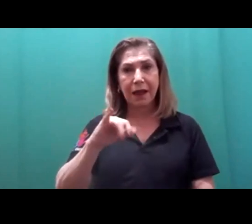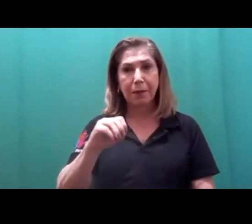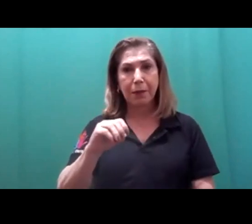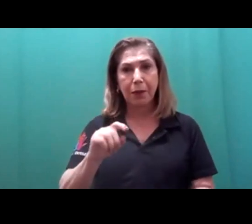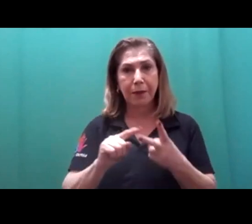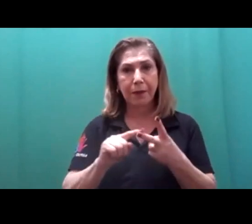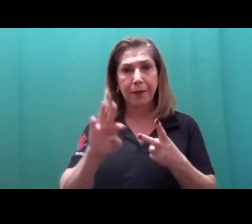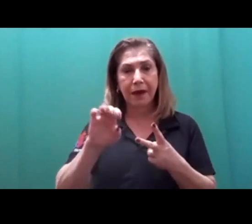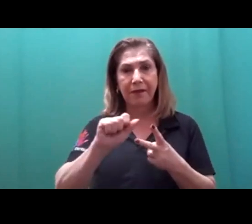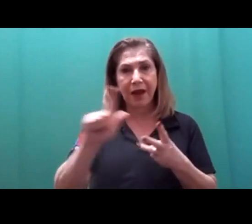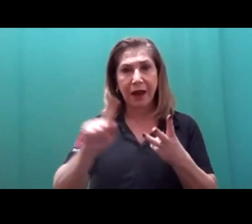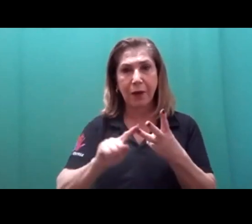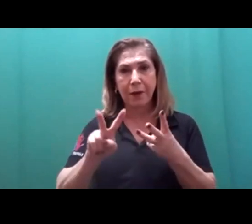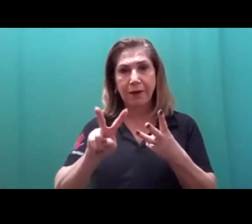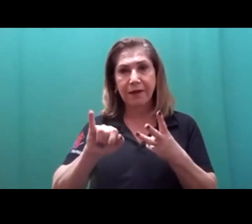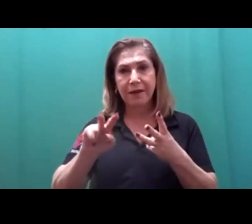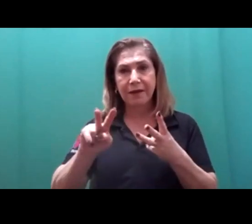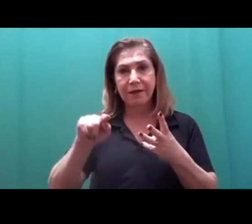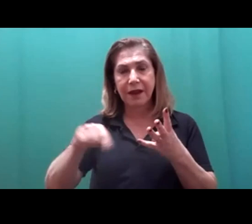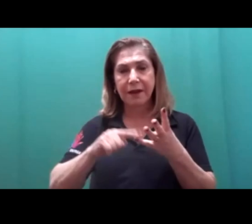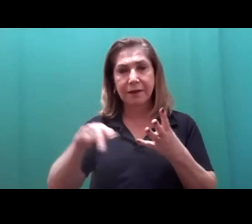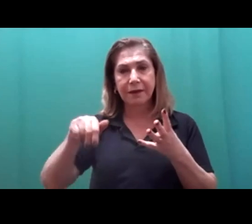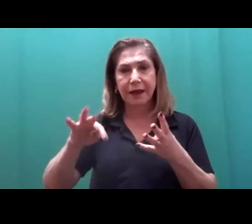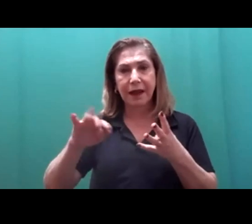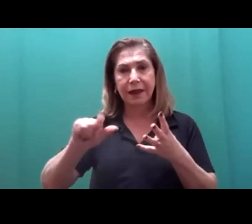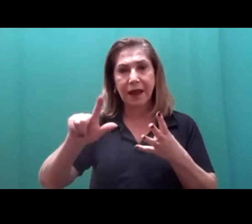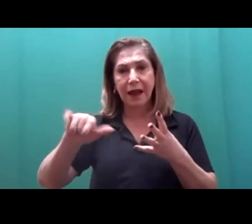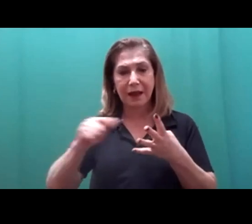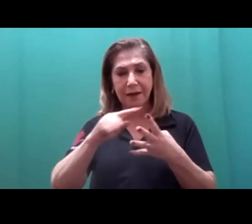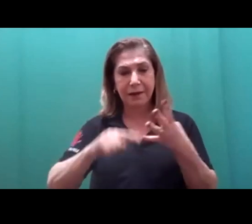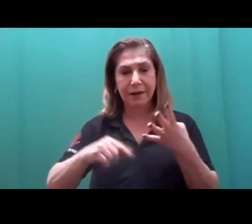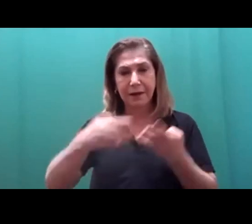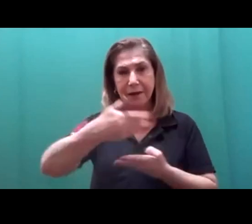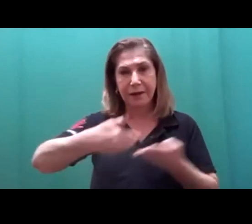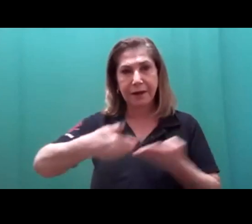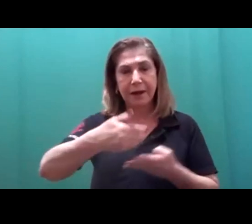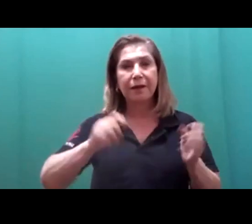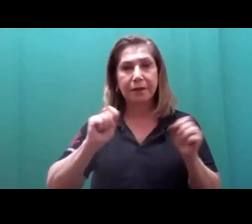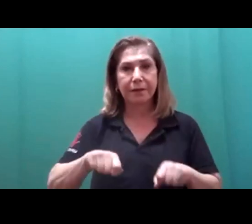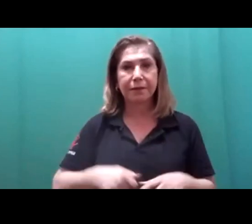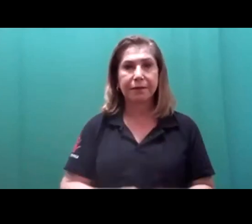Rafael, Vívia e Natália, para interagir entre vocês.